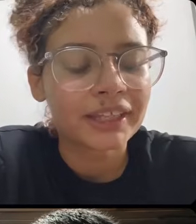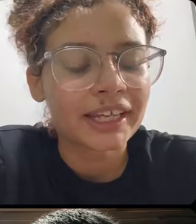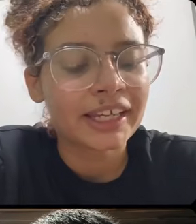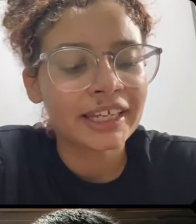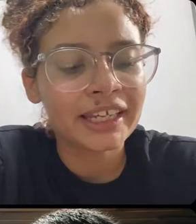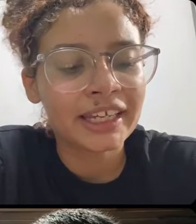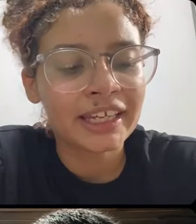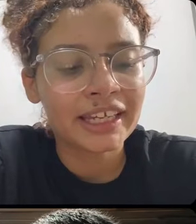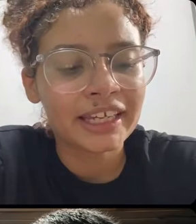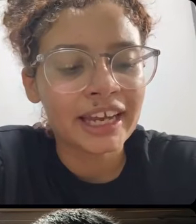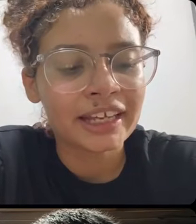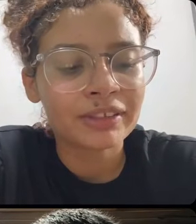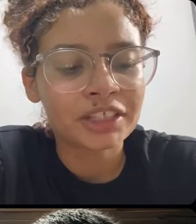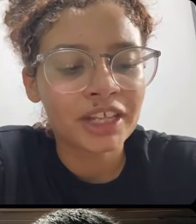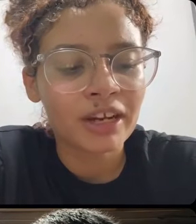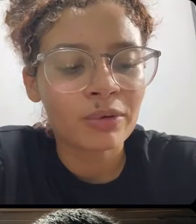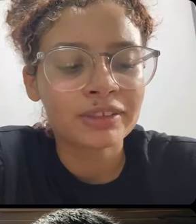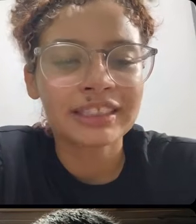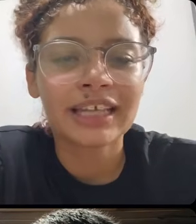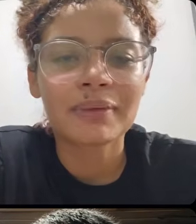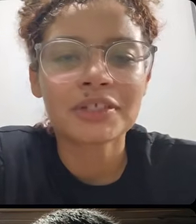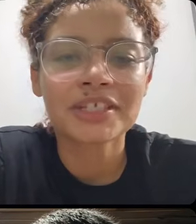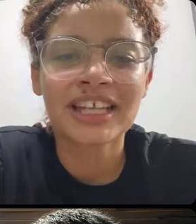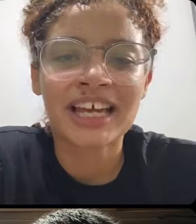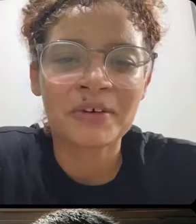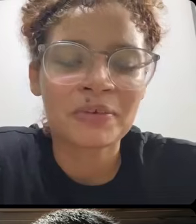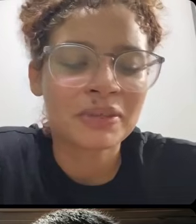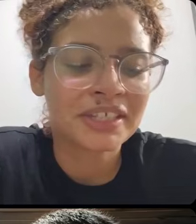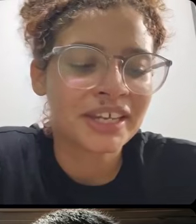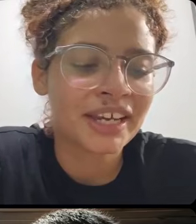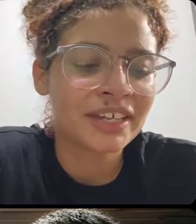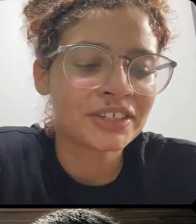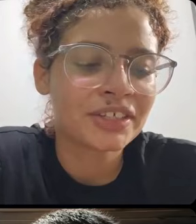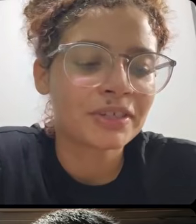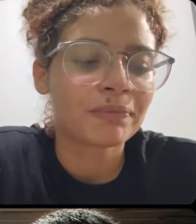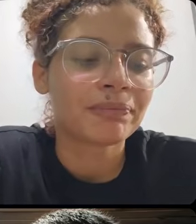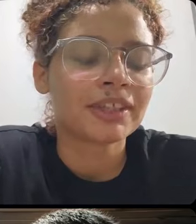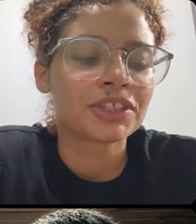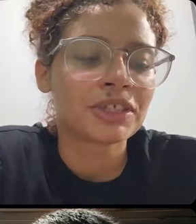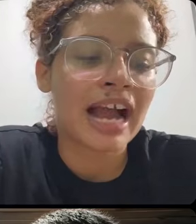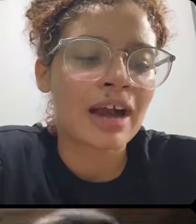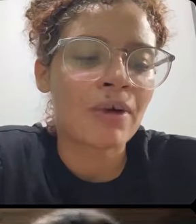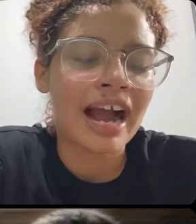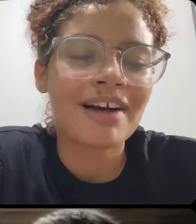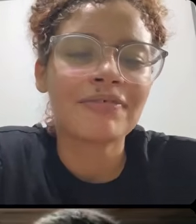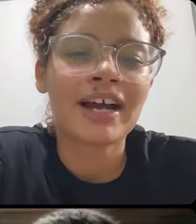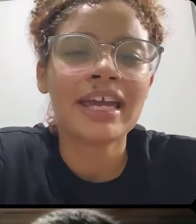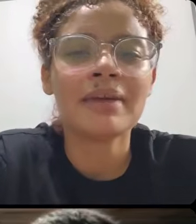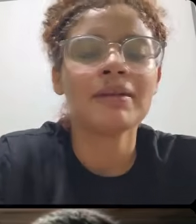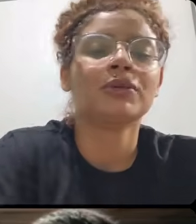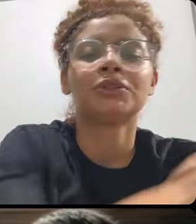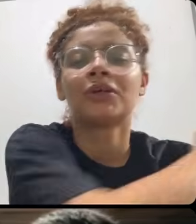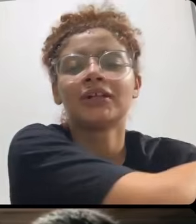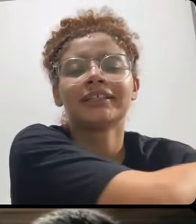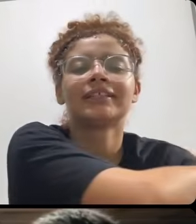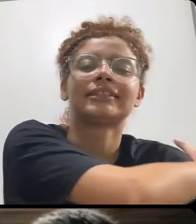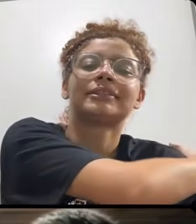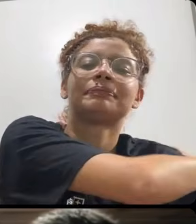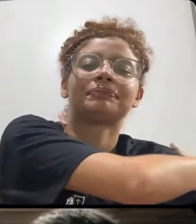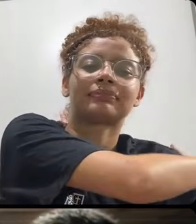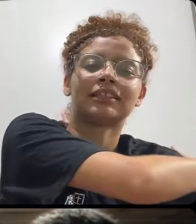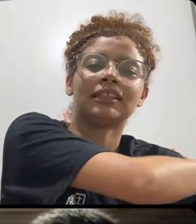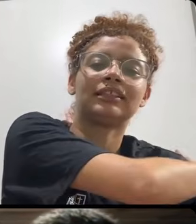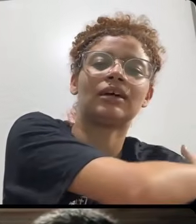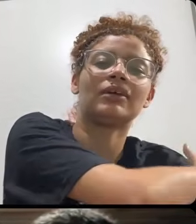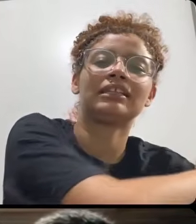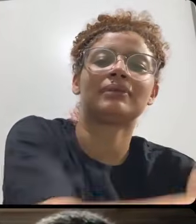tempo. E aí eu deixei alguns intérpretes lá em algumas igrejas. Tinha o Rafa, a Emily, o